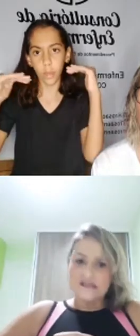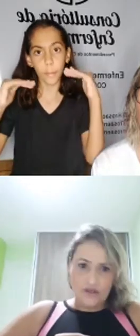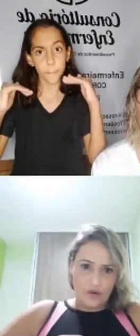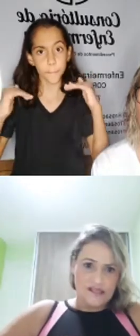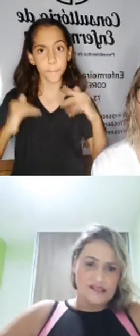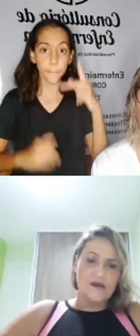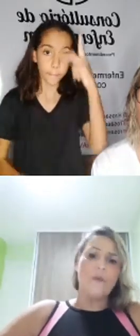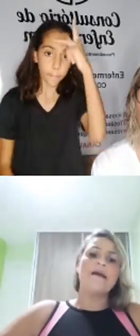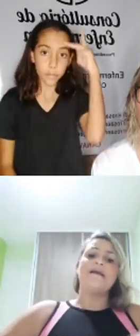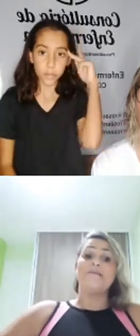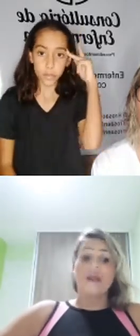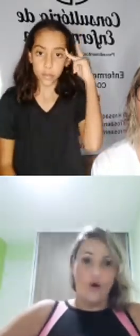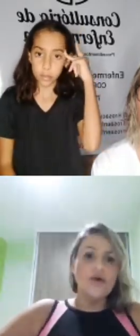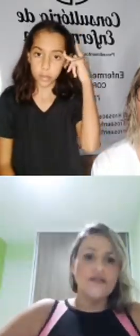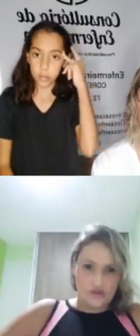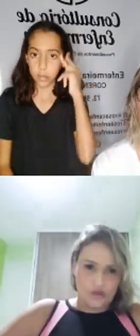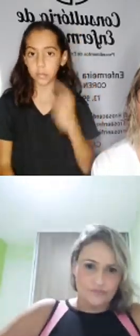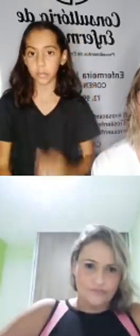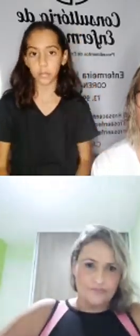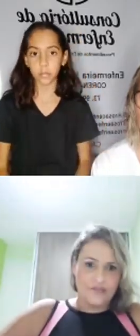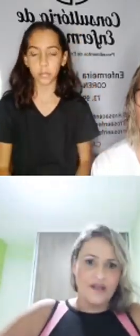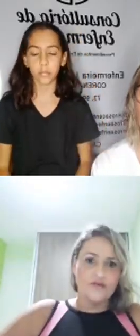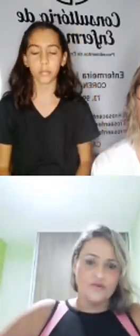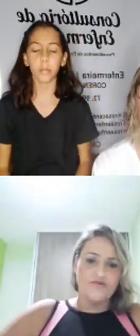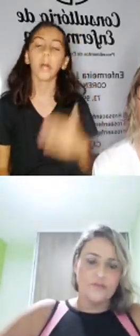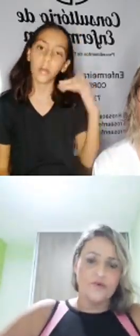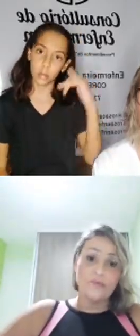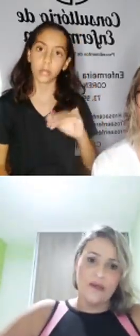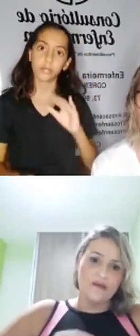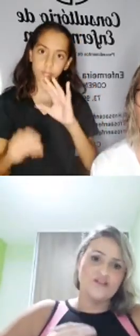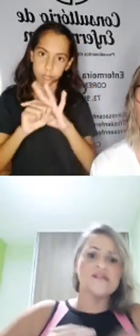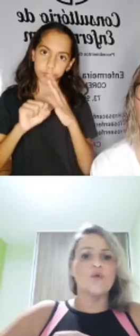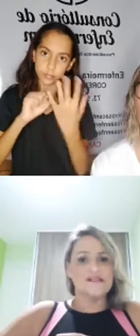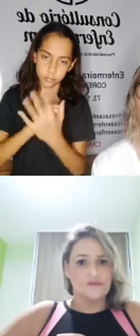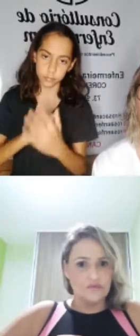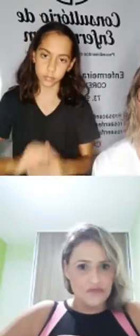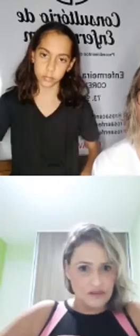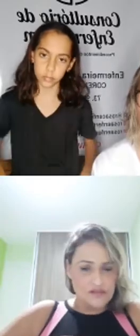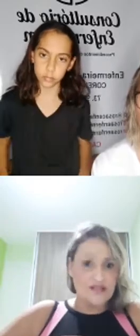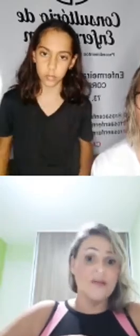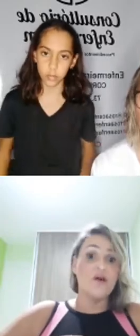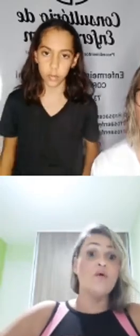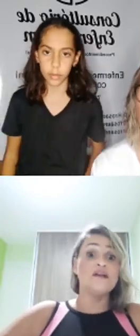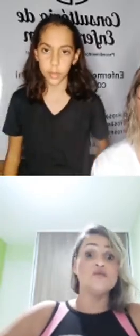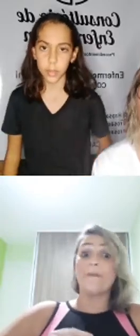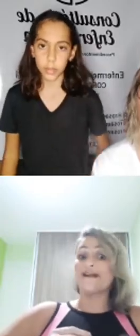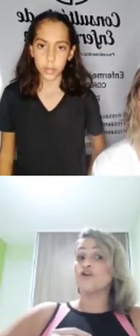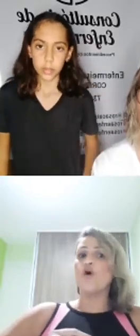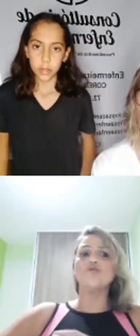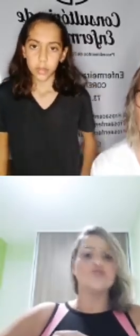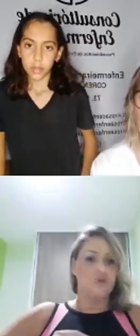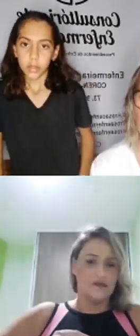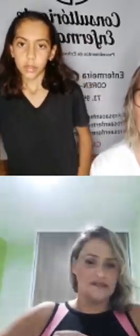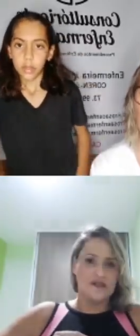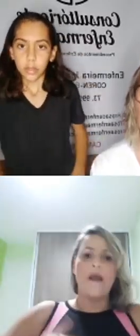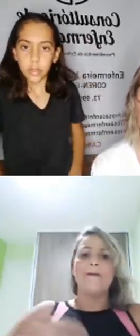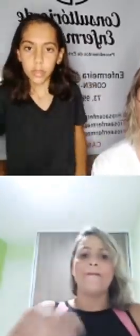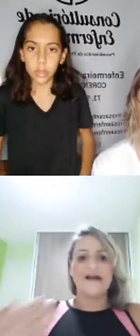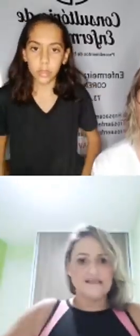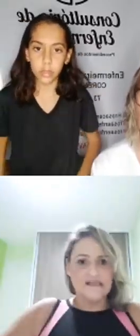a circulação e menor o risco, né, de circulação do vírus e menor o risco para todos